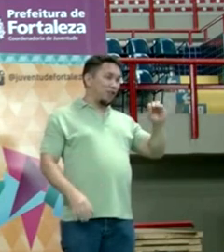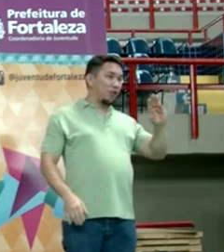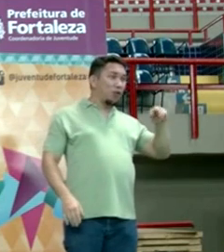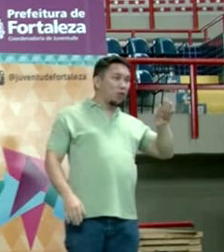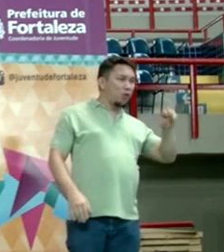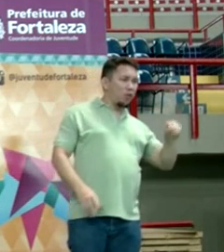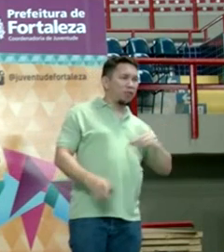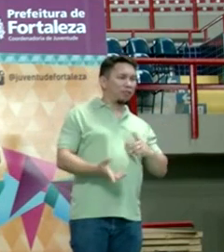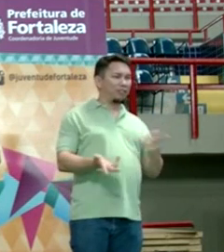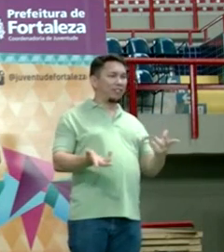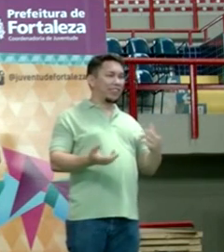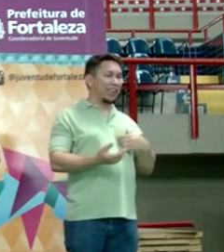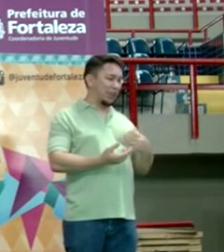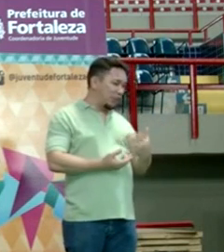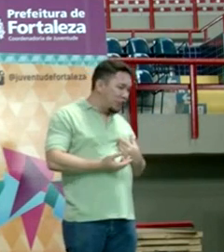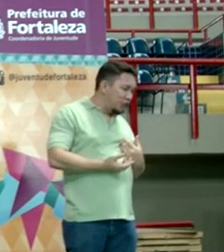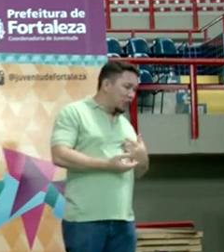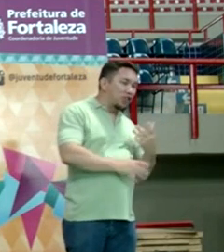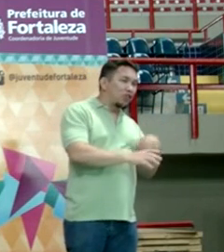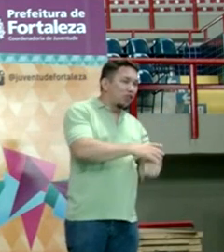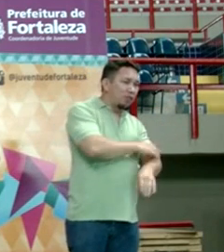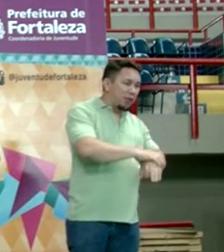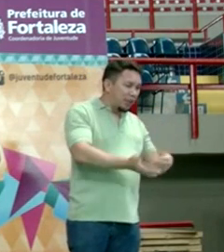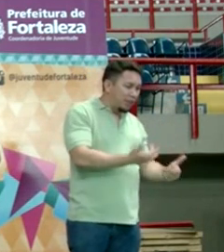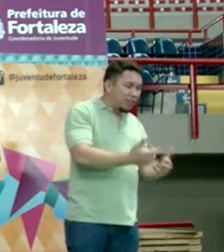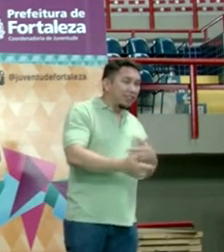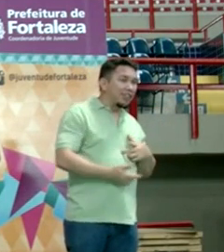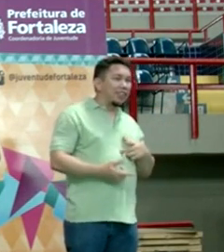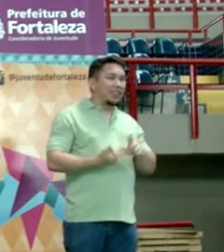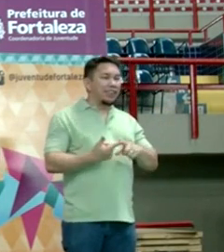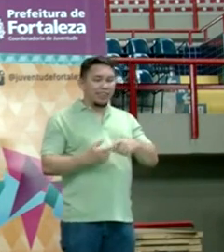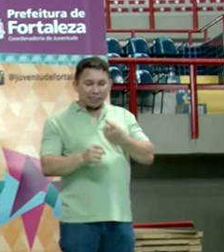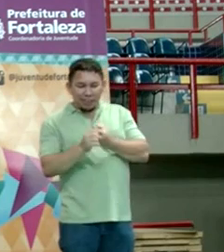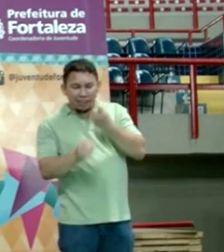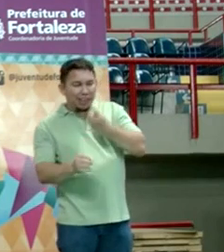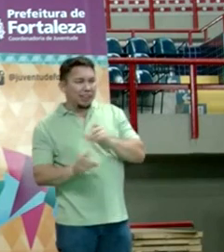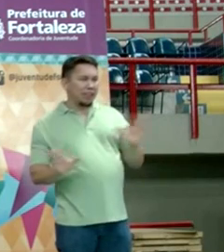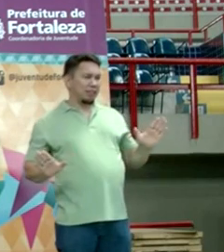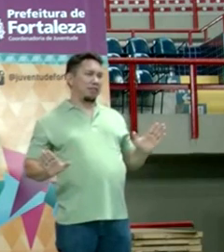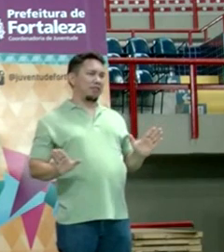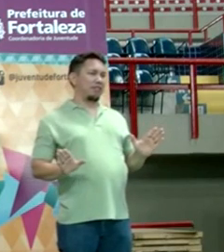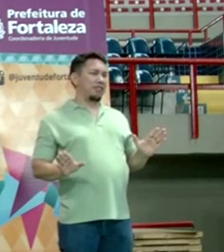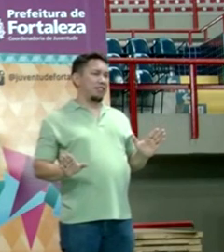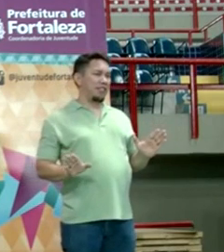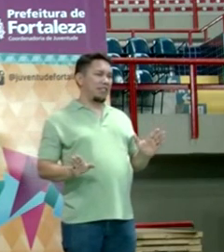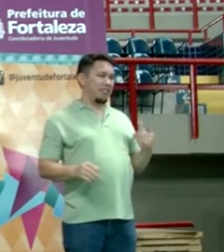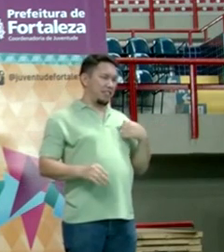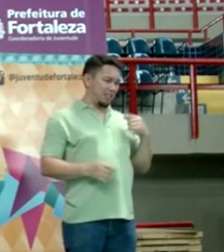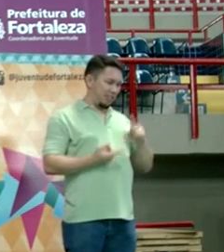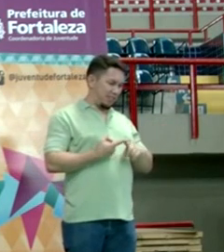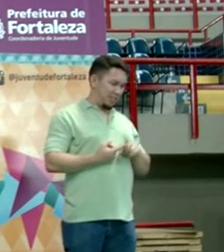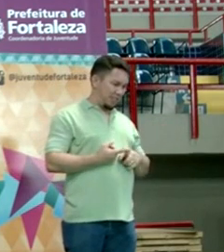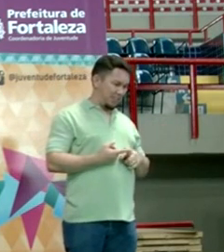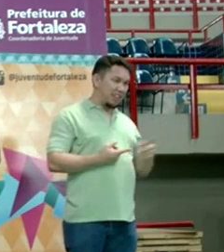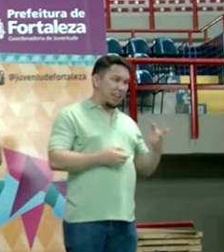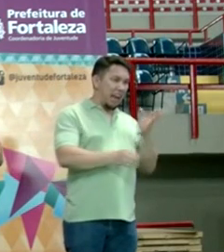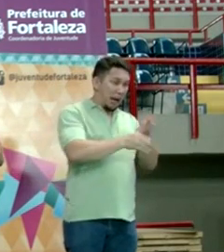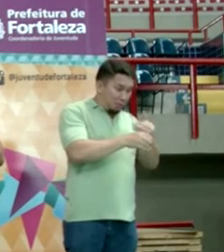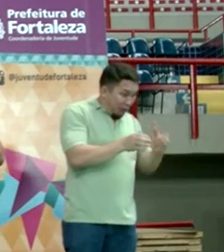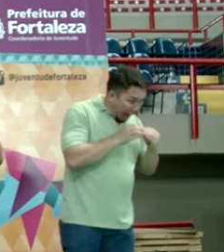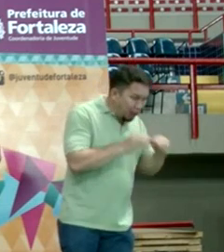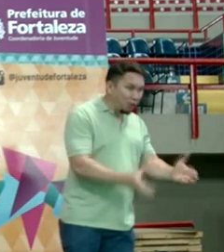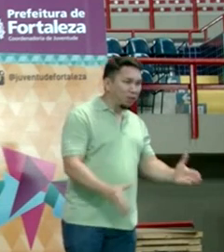macaxeira frita e cajuína. R$1, tudo grande a cajuína. Não tinha negócio de brownie,